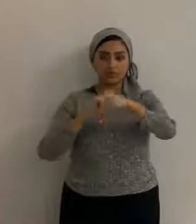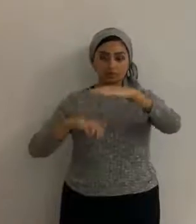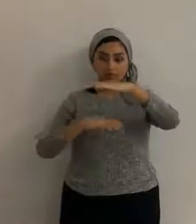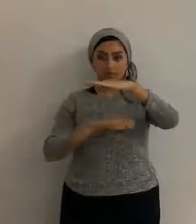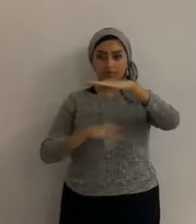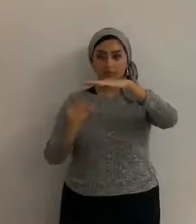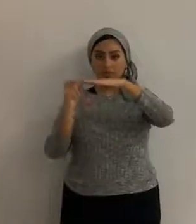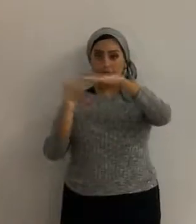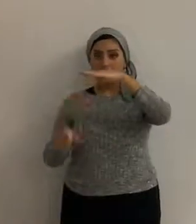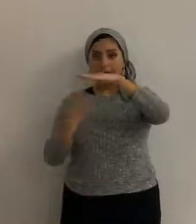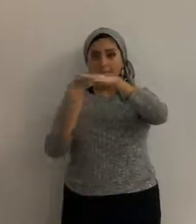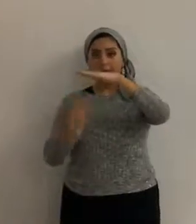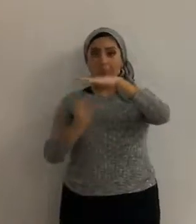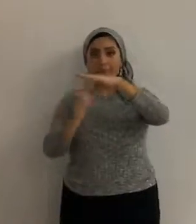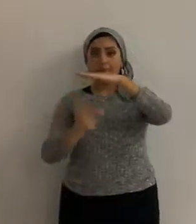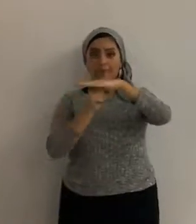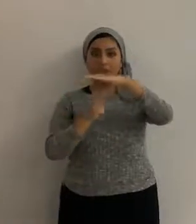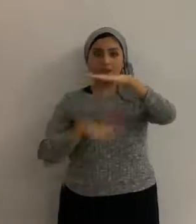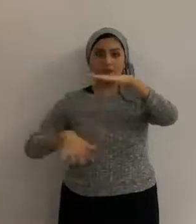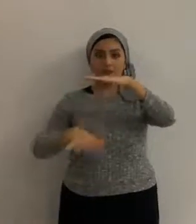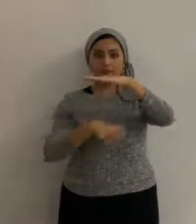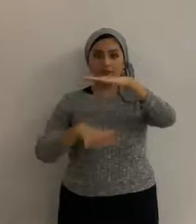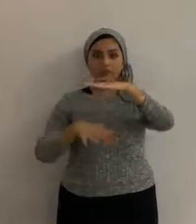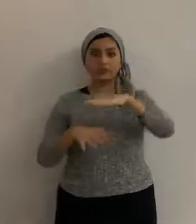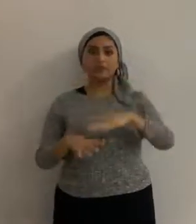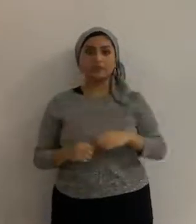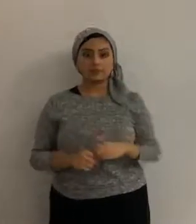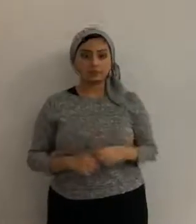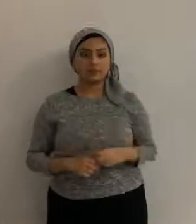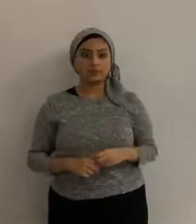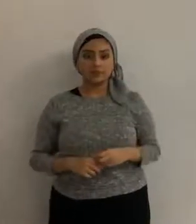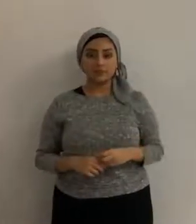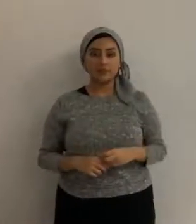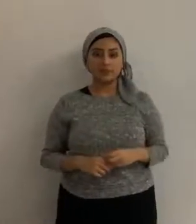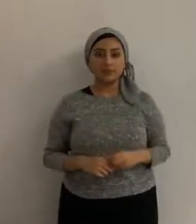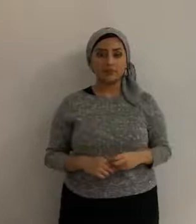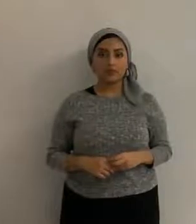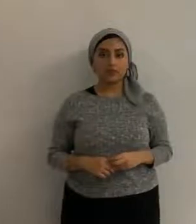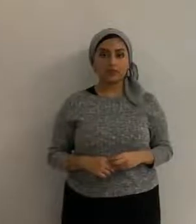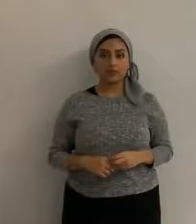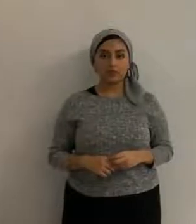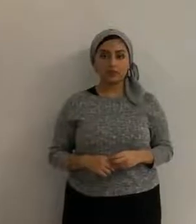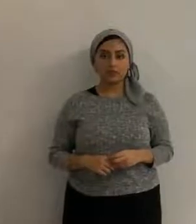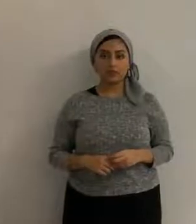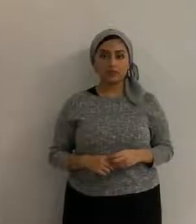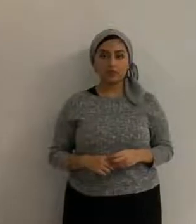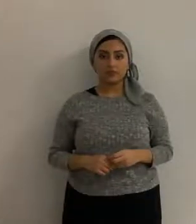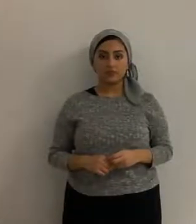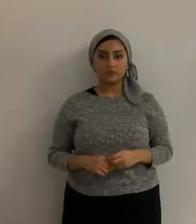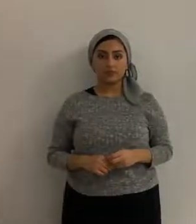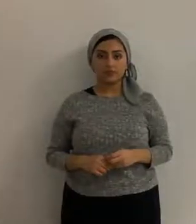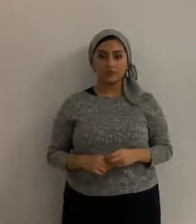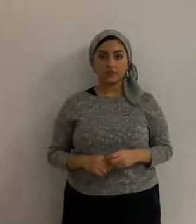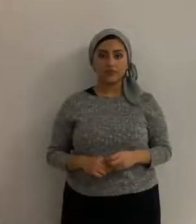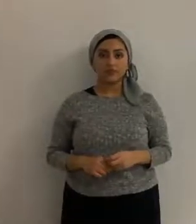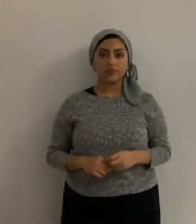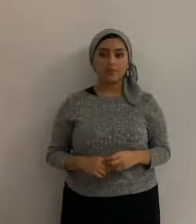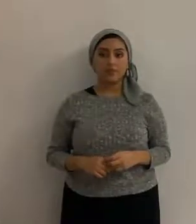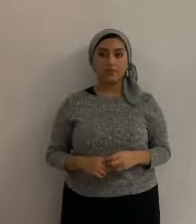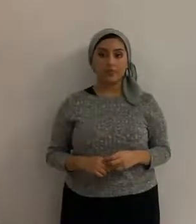son los pilotes. Y esto precisamente es una sucesión de pilotes. Es este